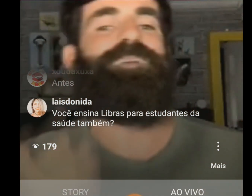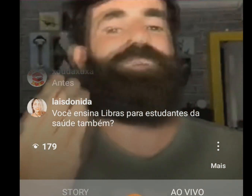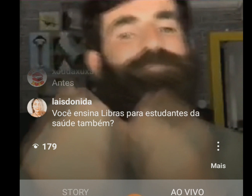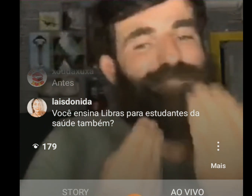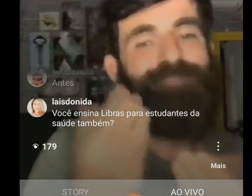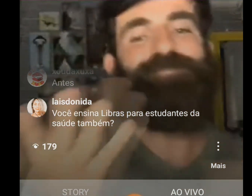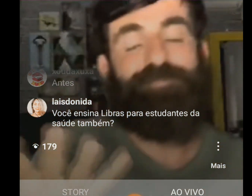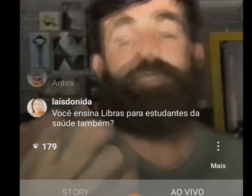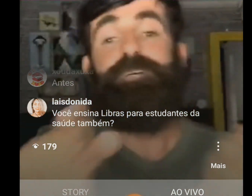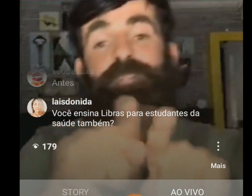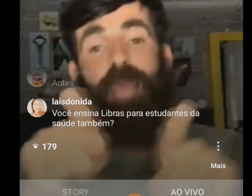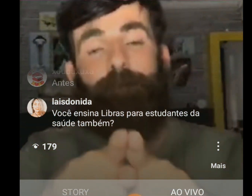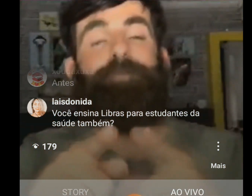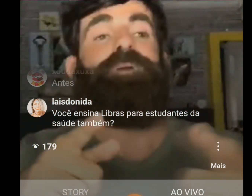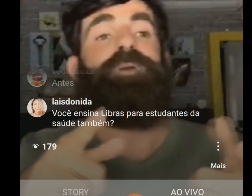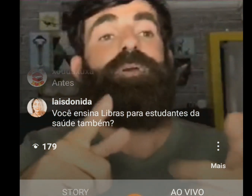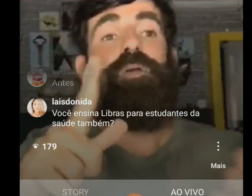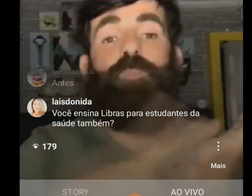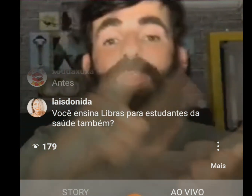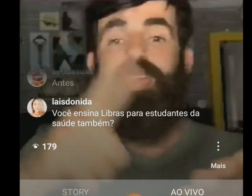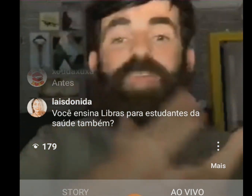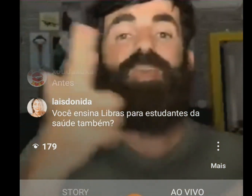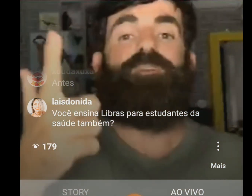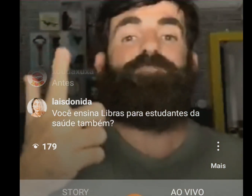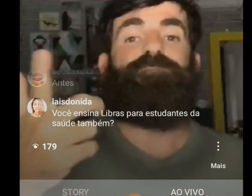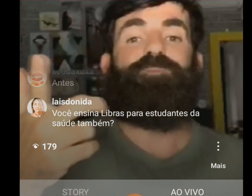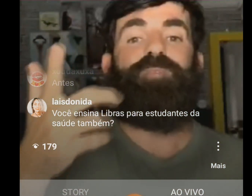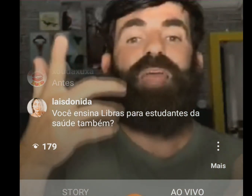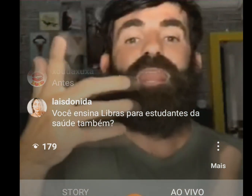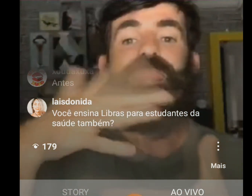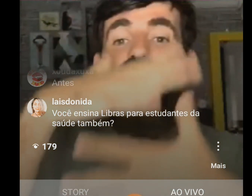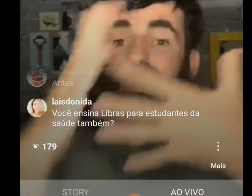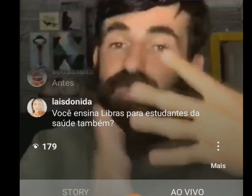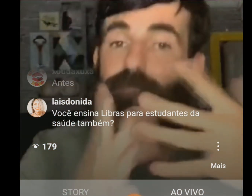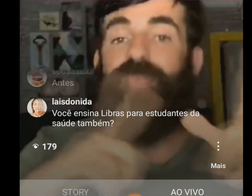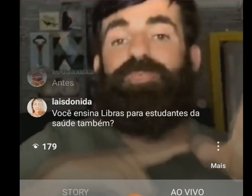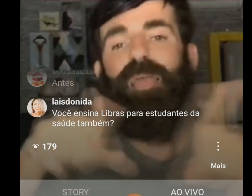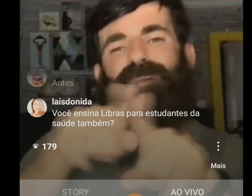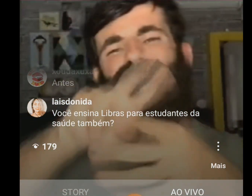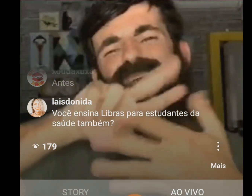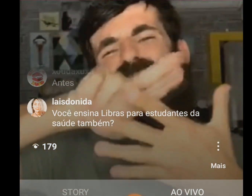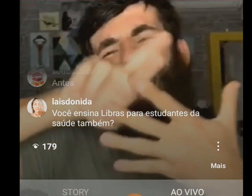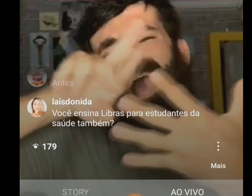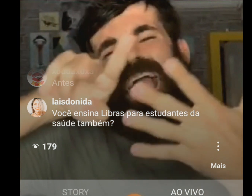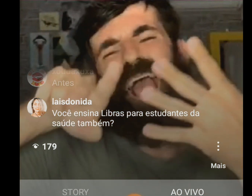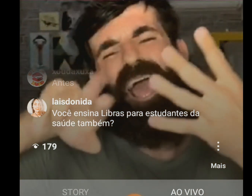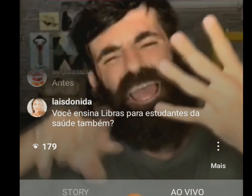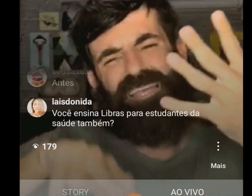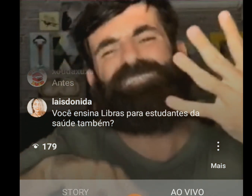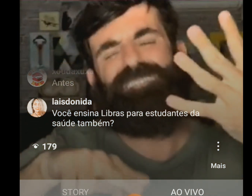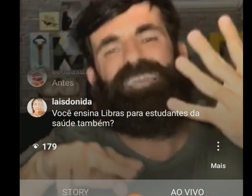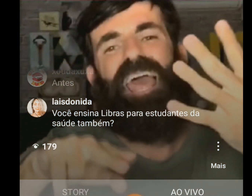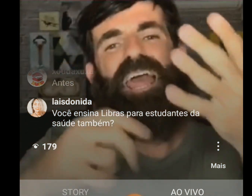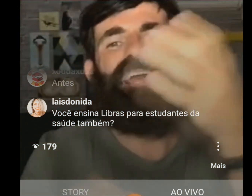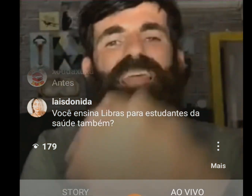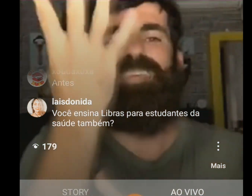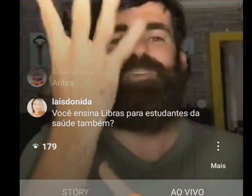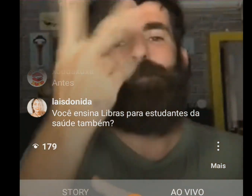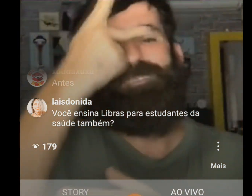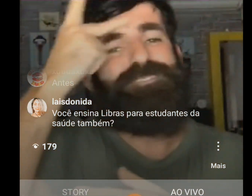tudo mais. E também livros de Libras também são muito importantes. Tem vários livros de autores que